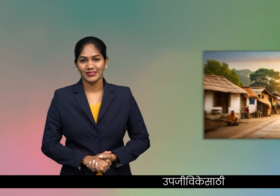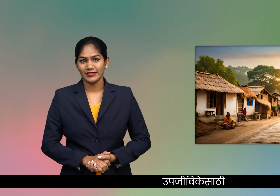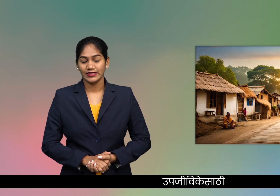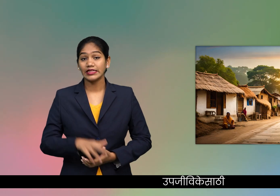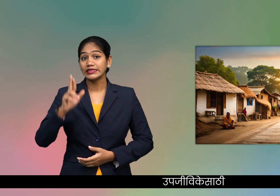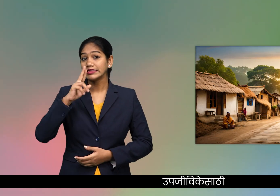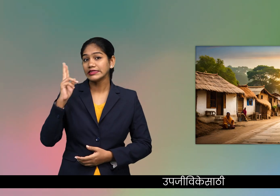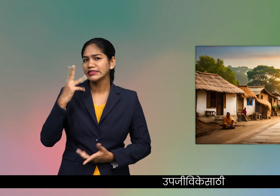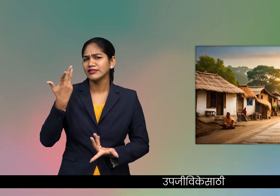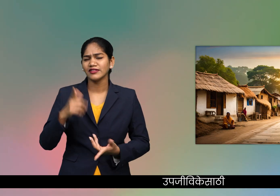उपजीविकेसाठी